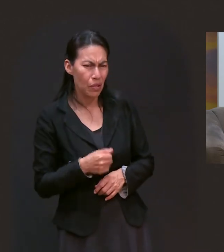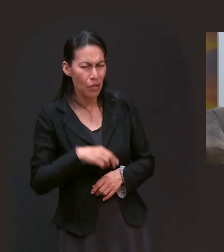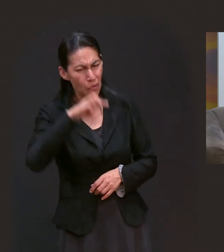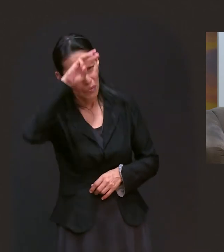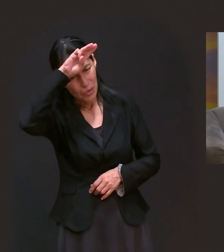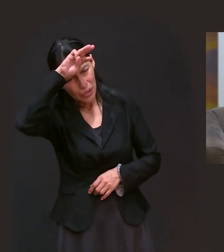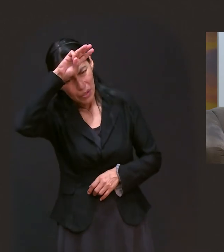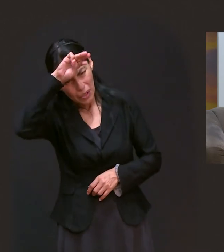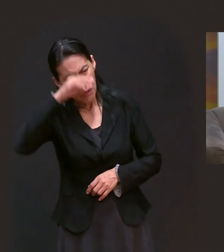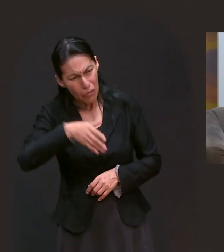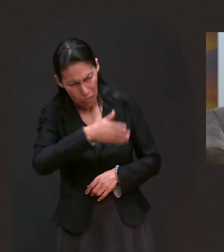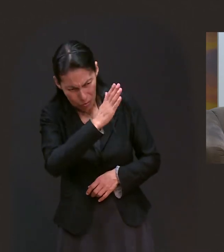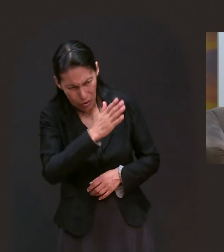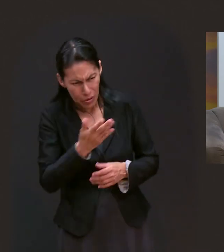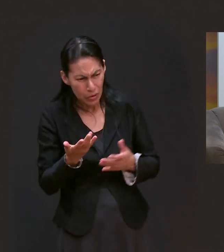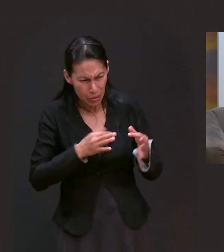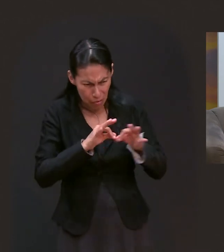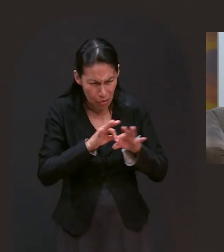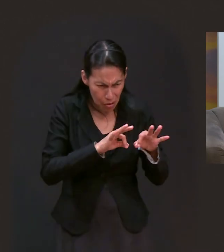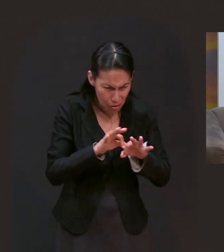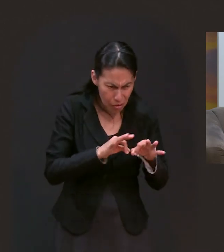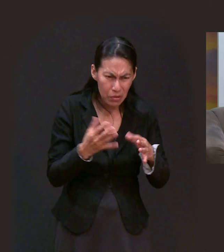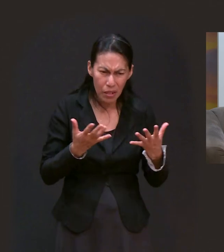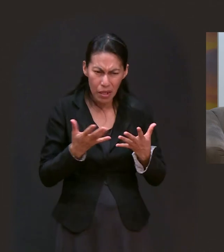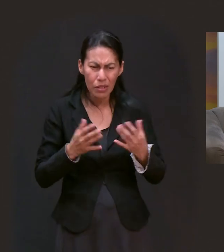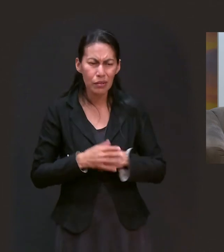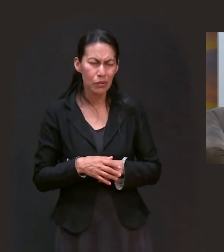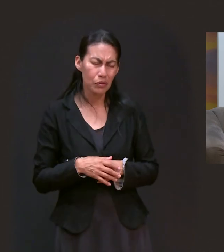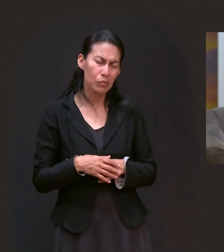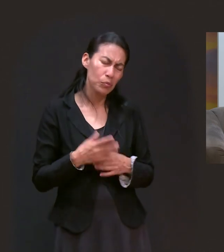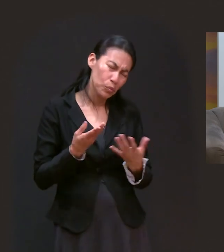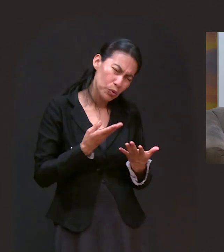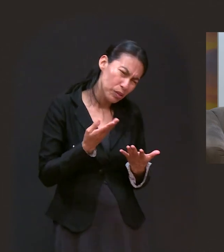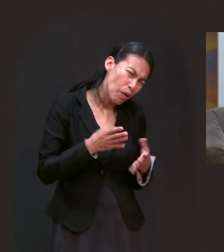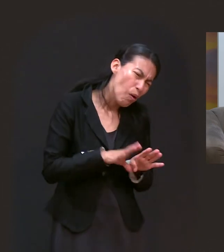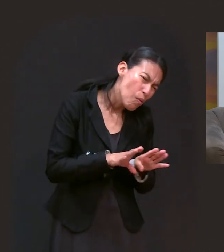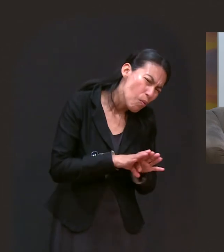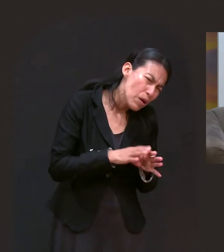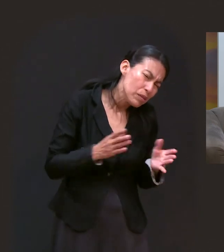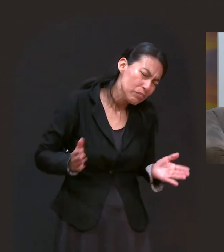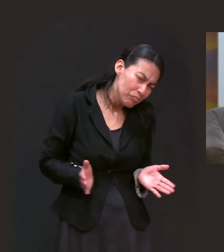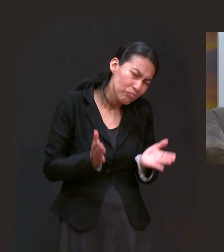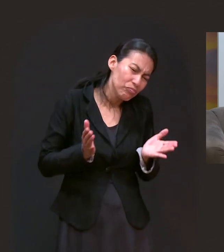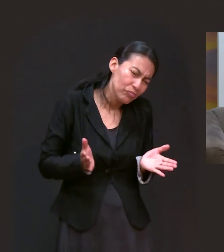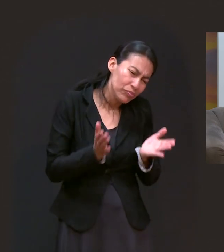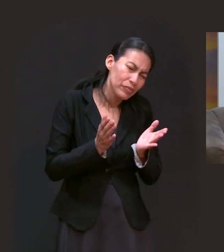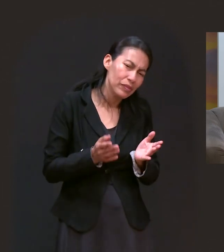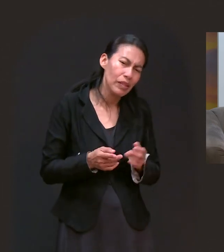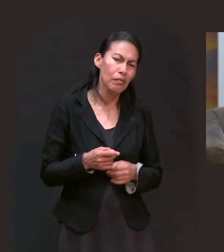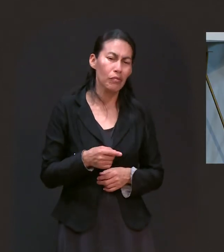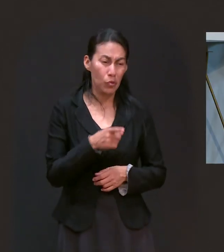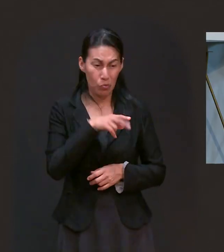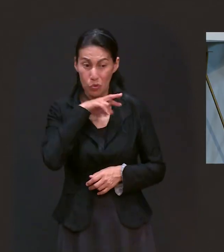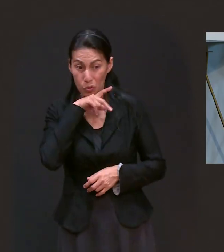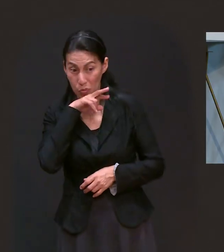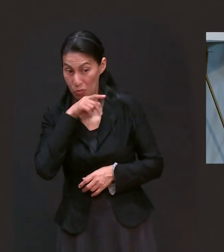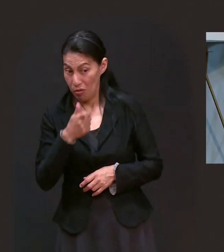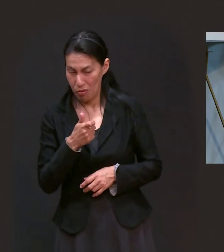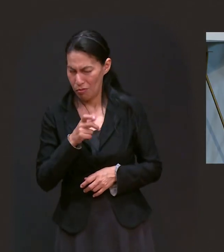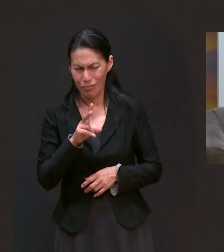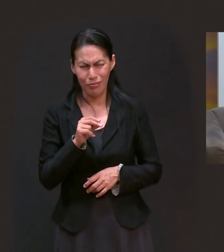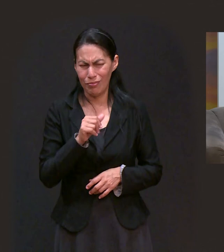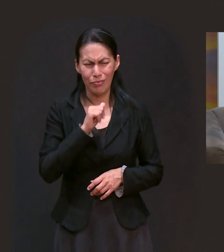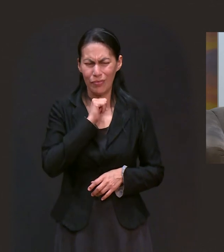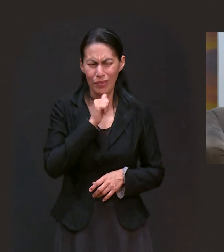monte sión y sabía que al montar ni cualquier chamba tú te puedes hacer esas no te preocupes o se puede como que hay que buscarle la vuelta 1 emotivo a